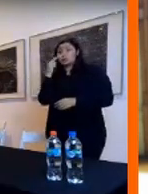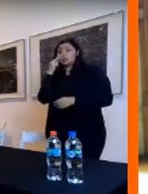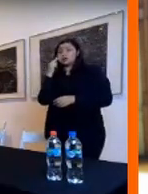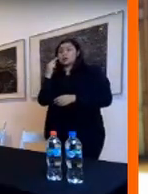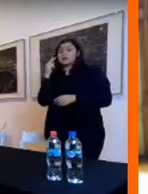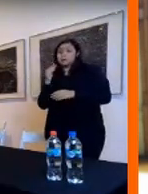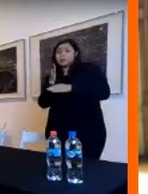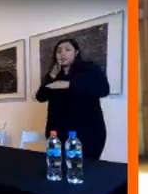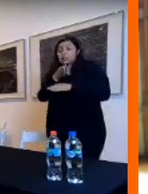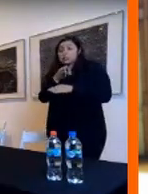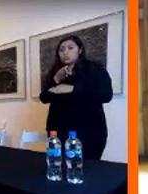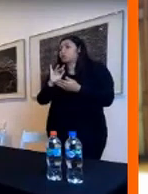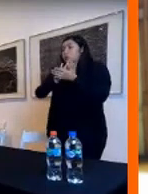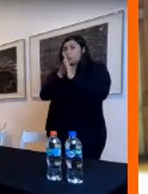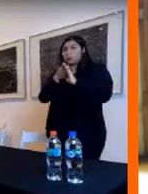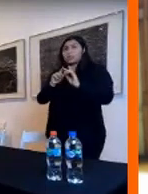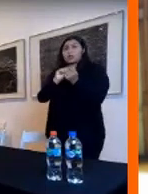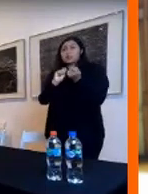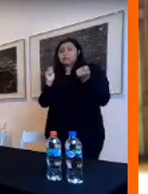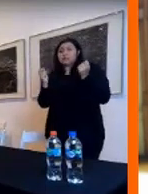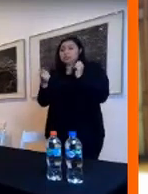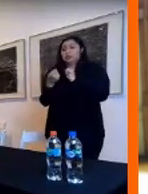completa. Y se transforma además en una experiencia